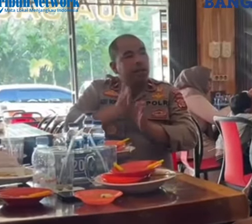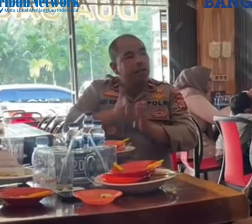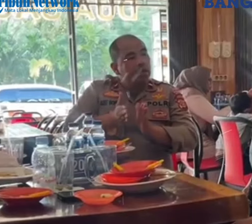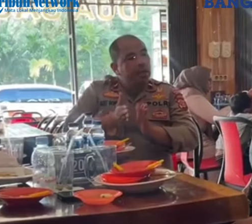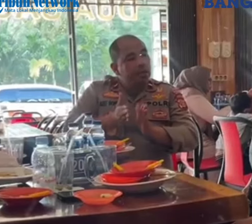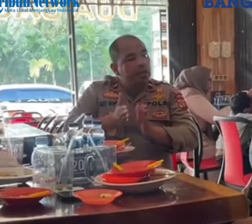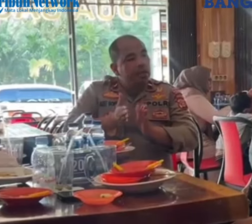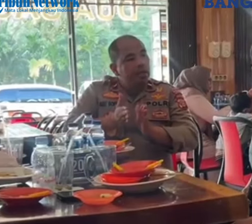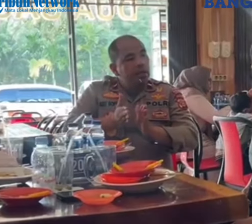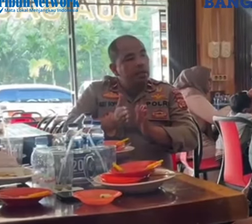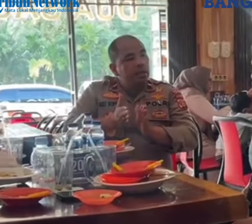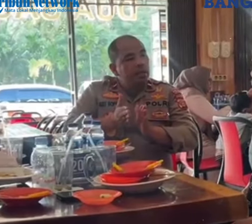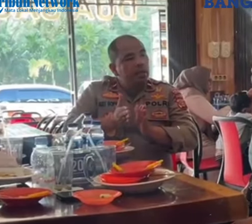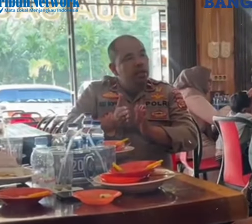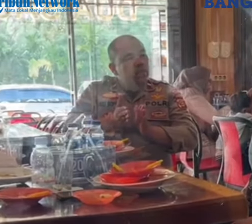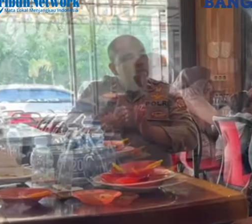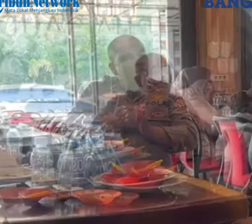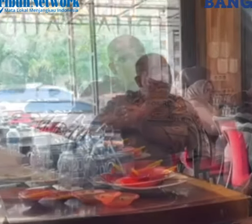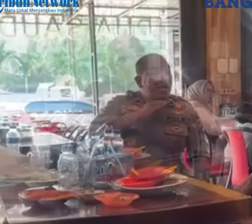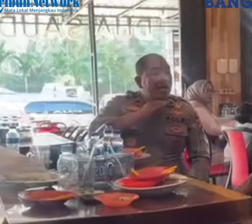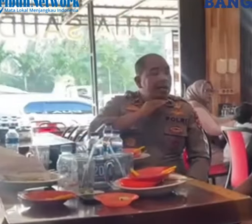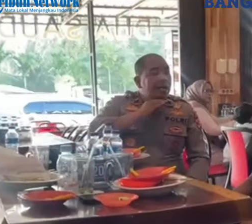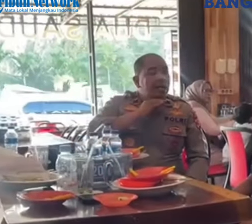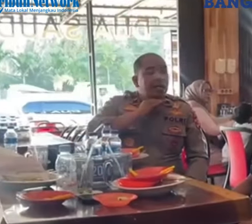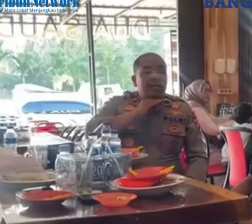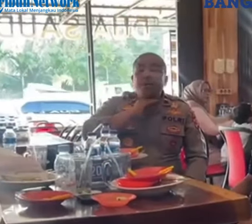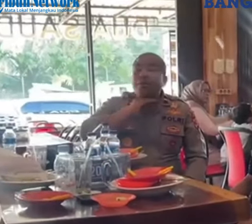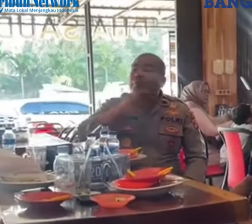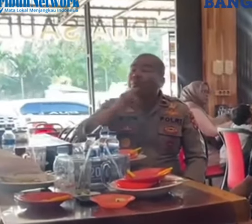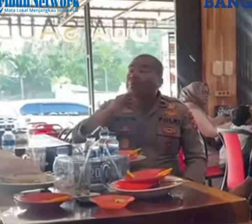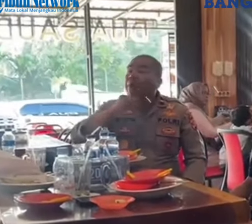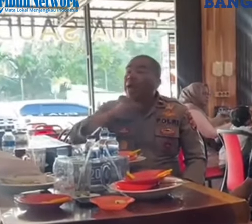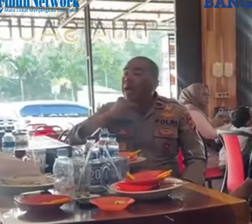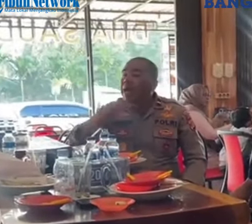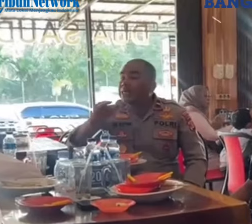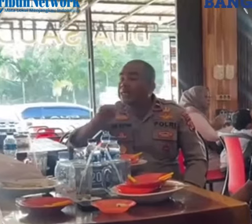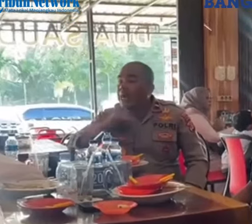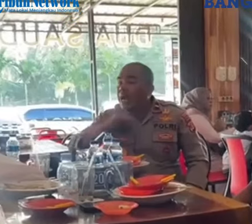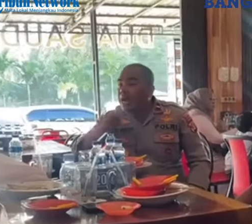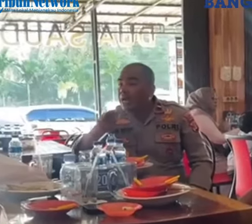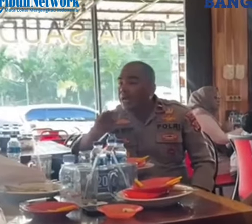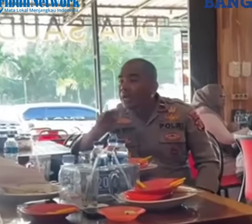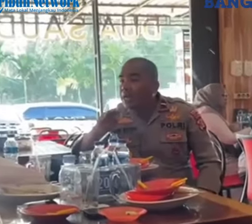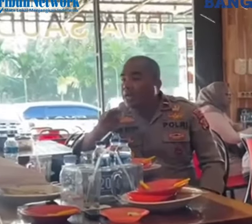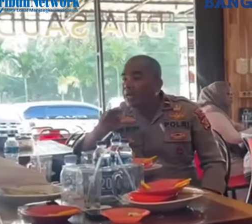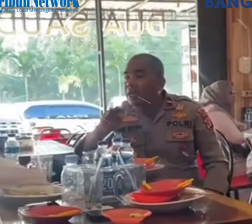Kapolsek terhadap kaum tunarungu, tulis keterangan video. Kapolsek Simpang 3 itu tampak duduk di kursi dan sudah selesai